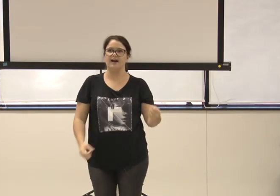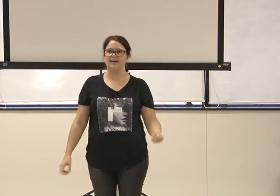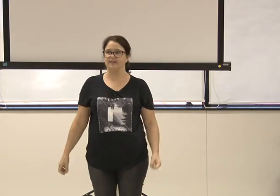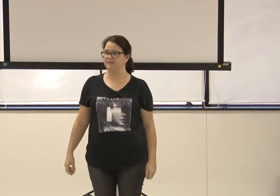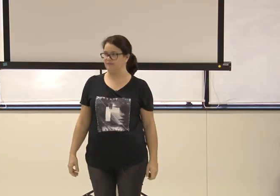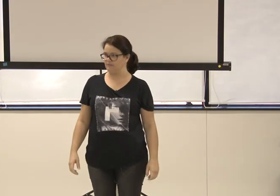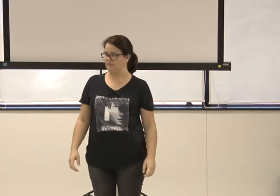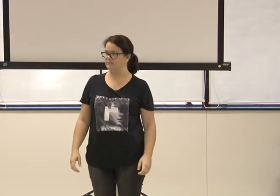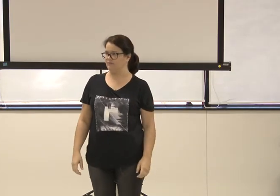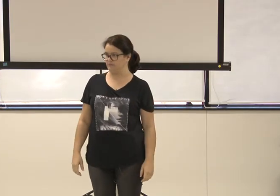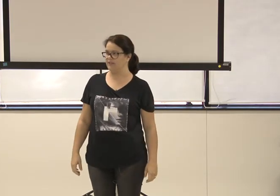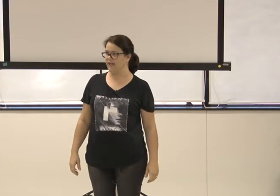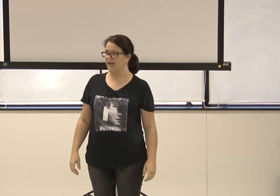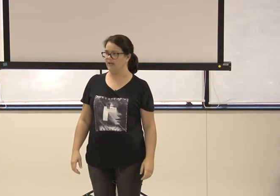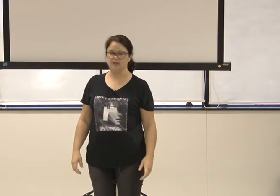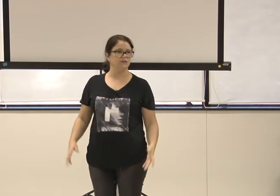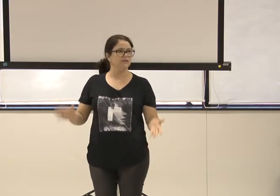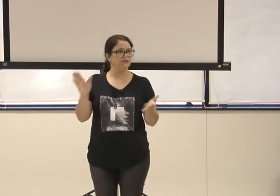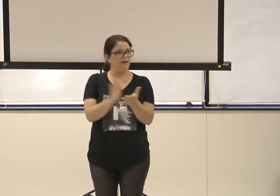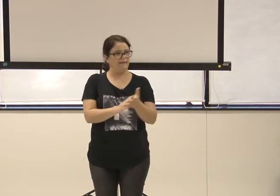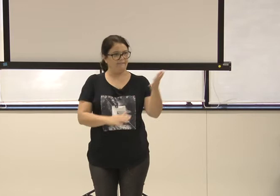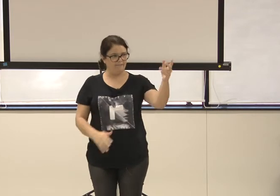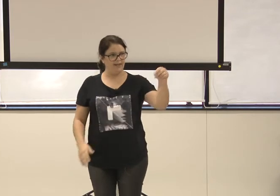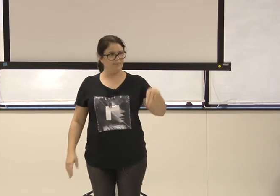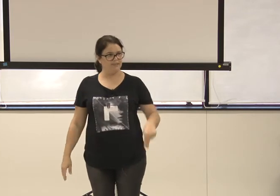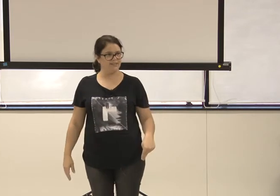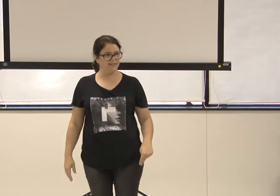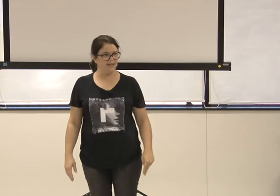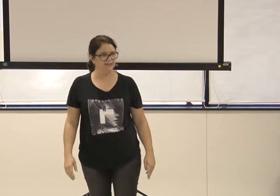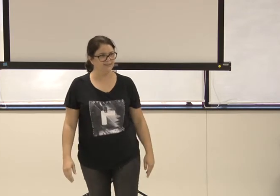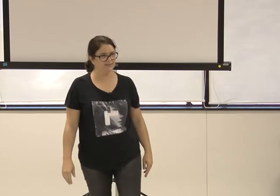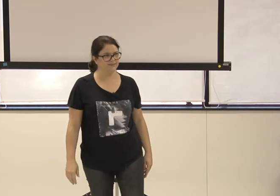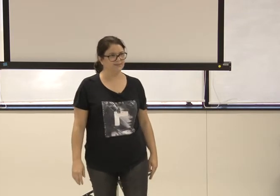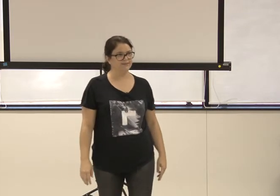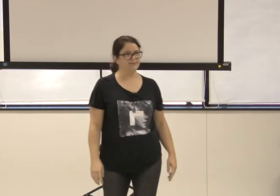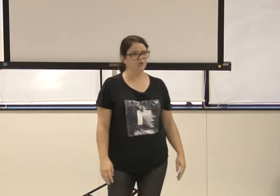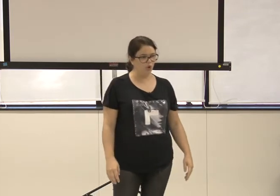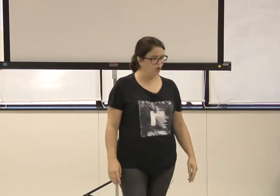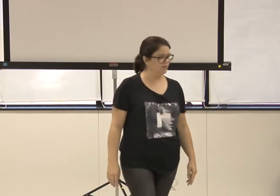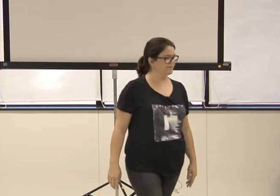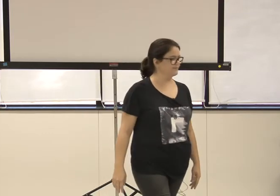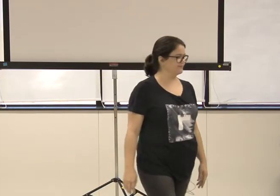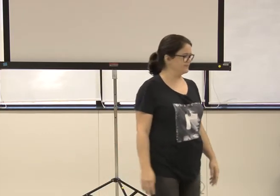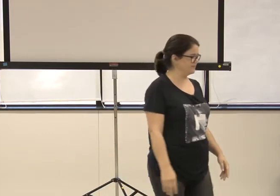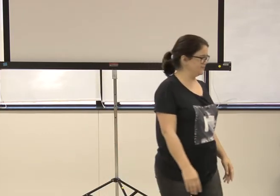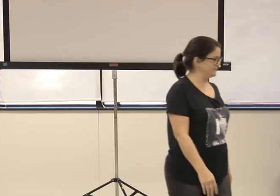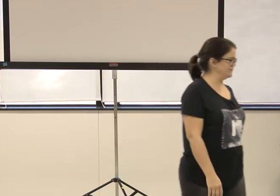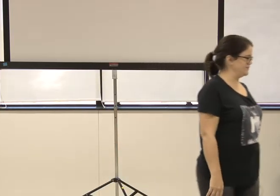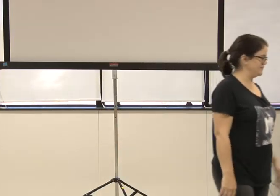vaca, né? Vem apresentar. Tu.